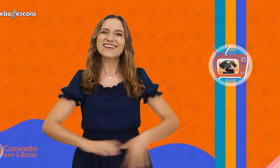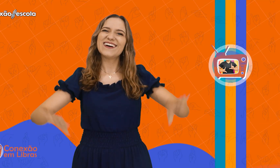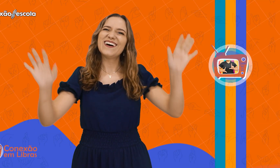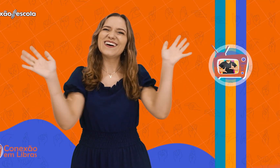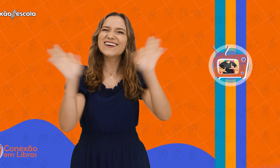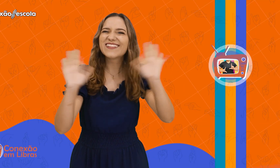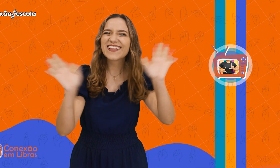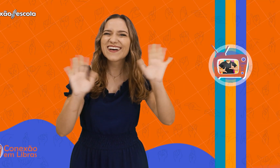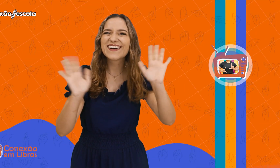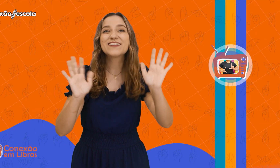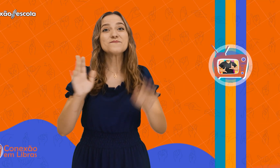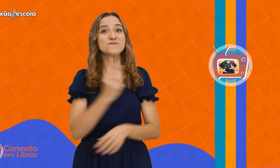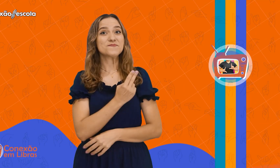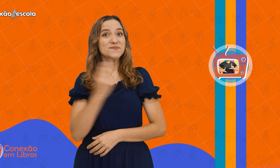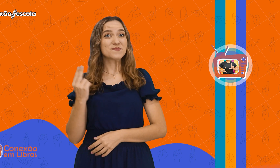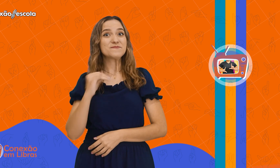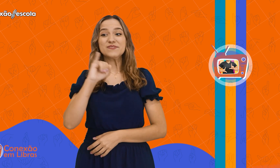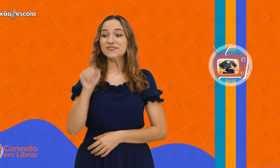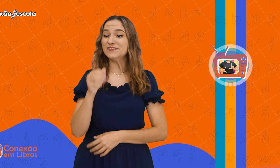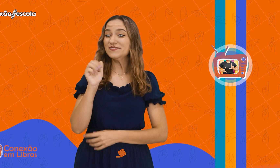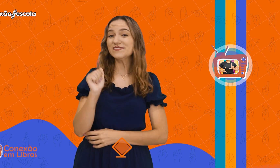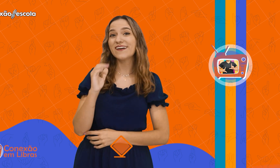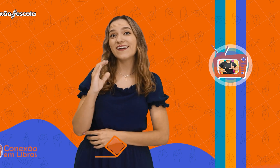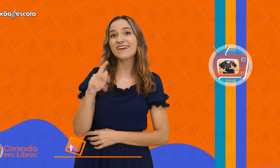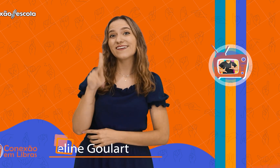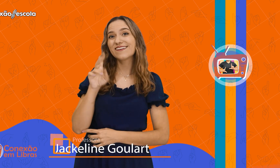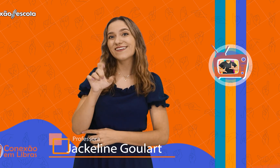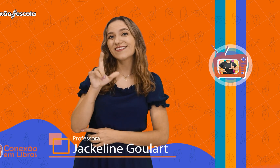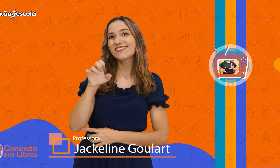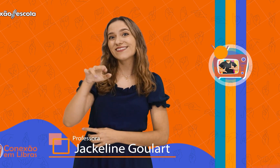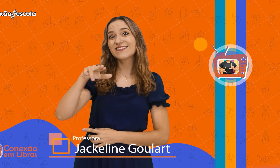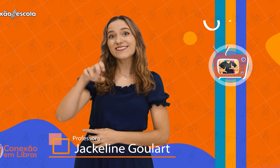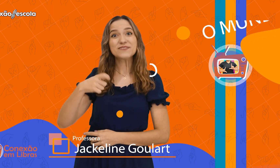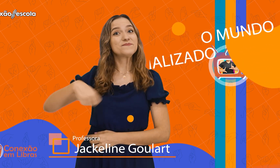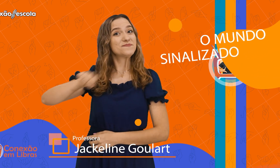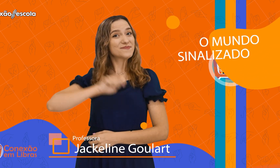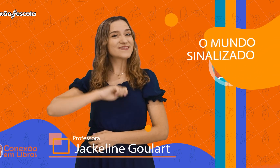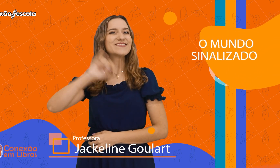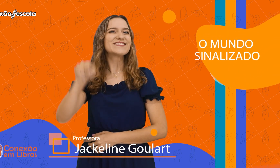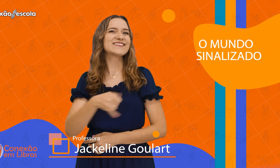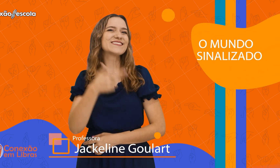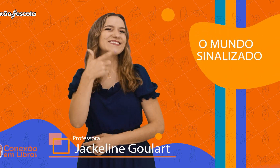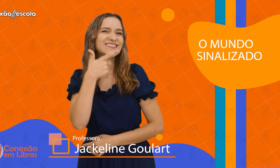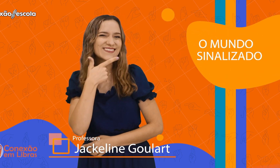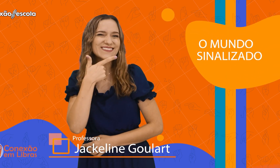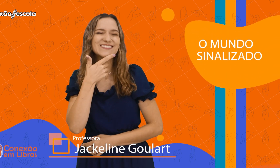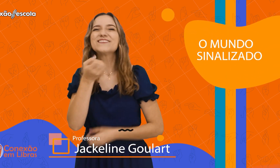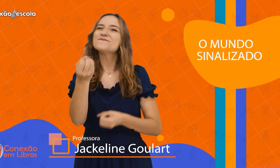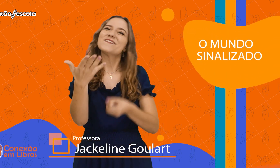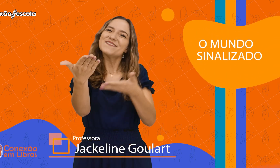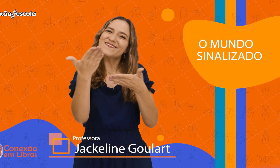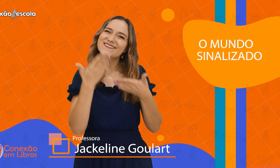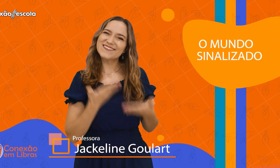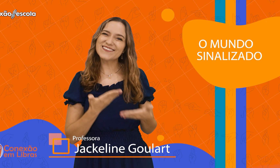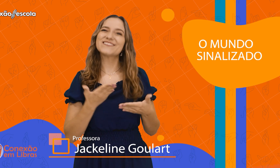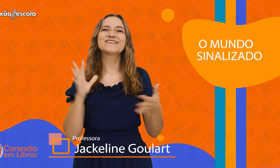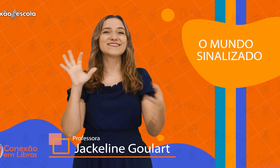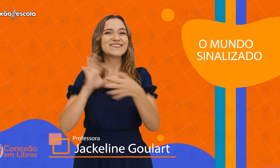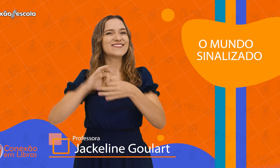Olá, eu sou a Jaqueline e o meu sinal na comunidade surda é esse. Sejam bem-vindos ao quadro